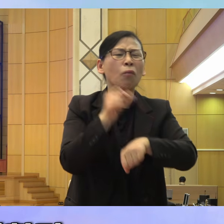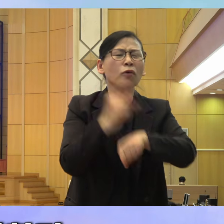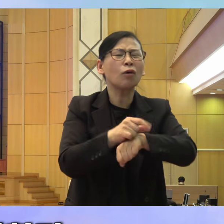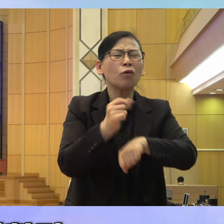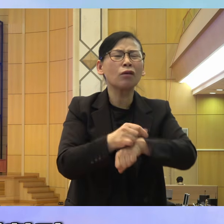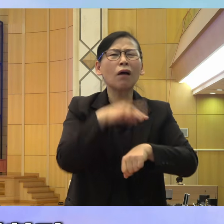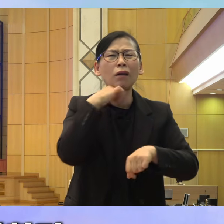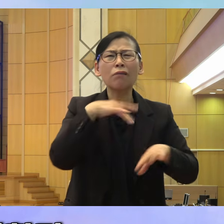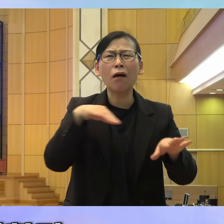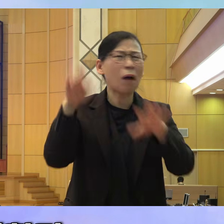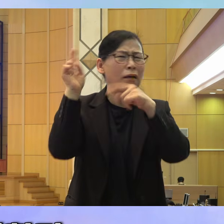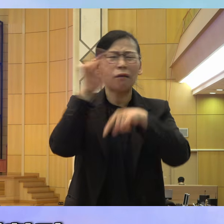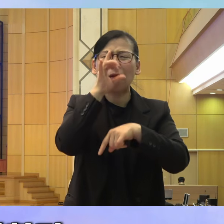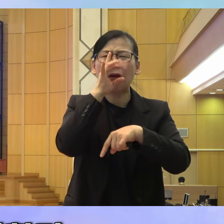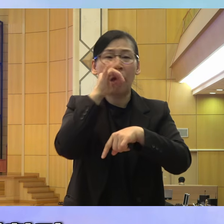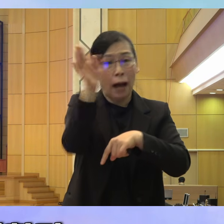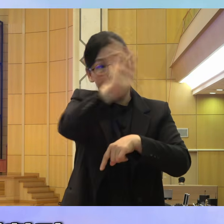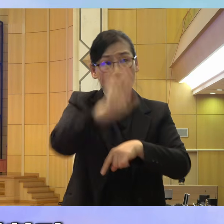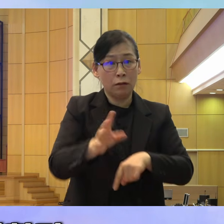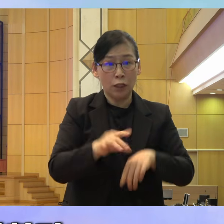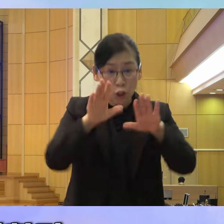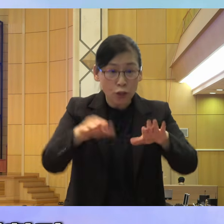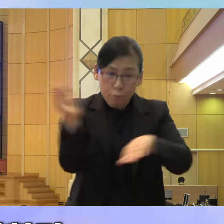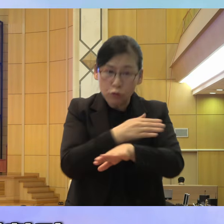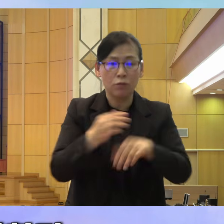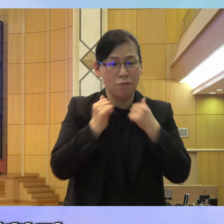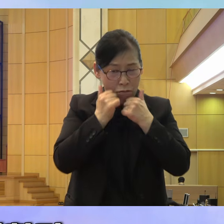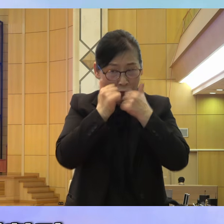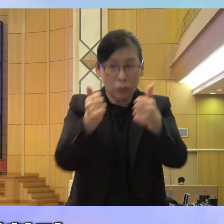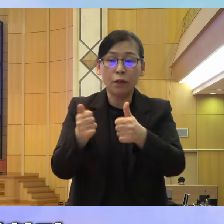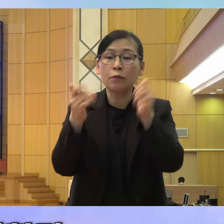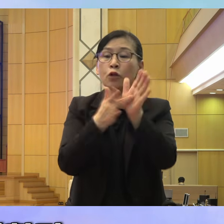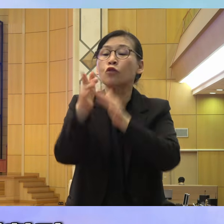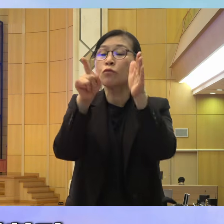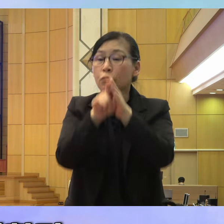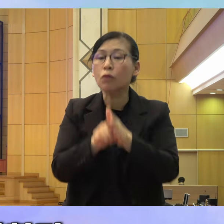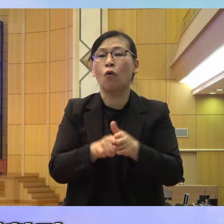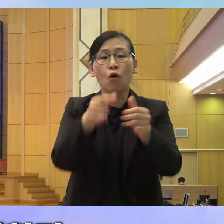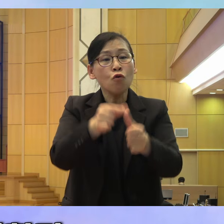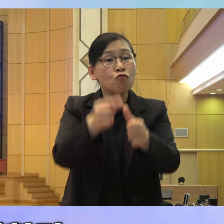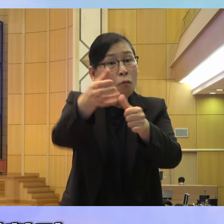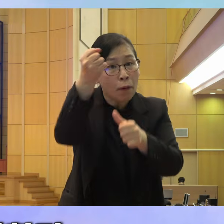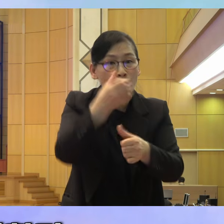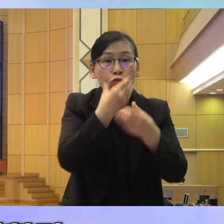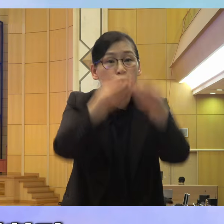세월 탓하지 말고 나는 여러분에게 진짜